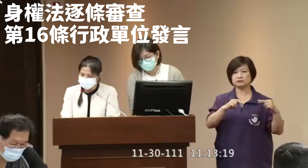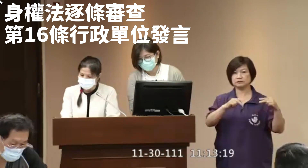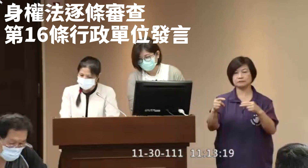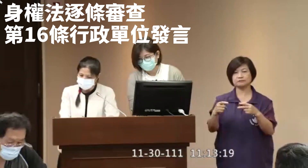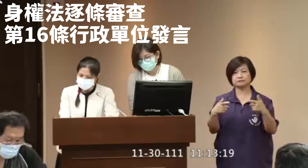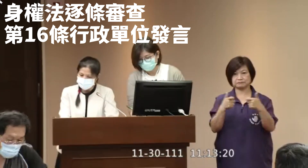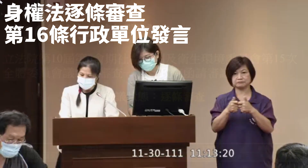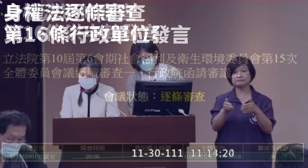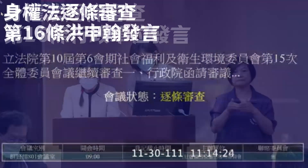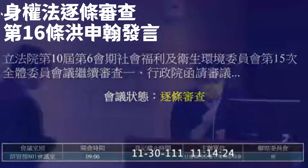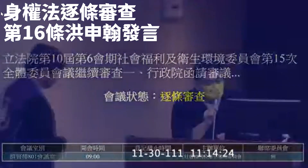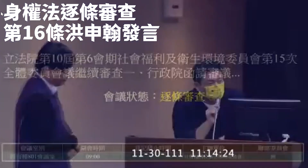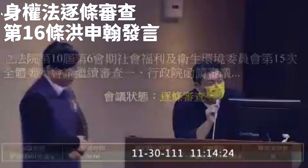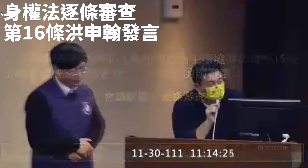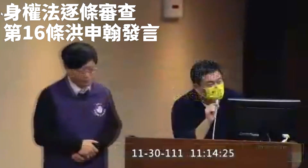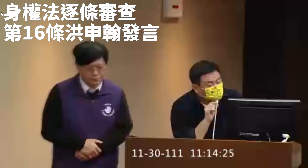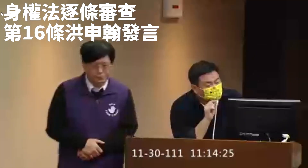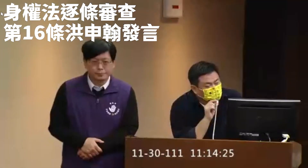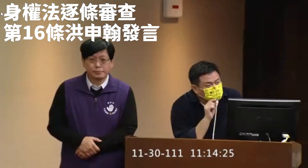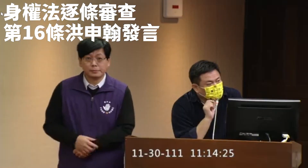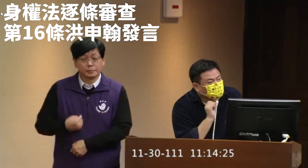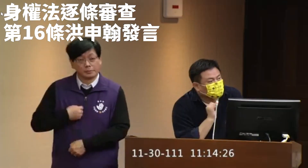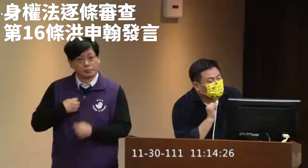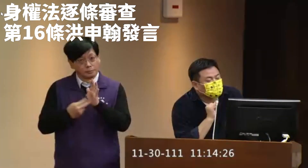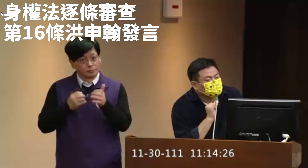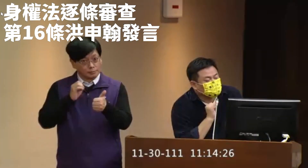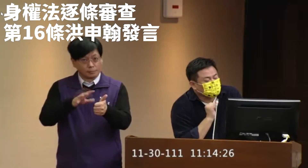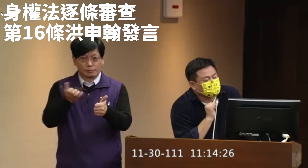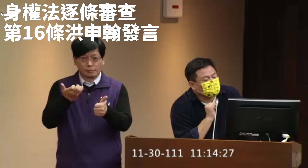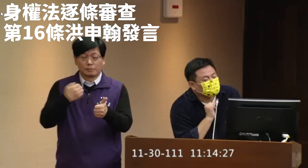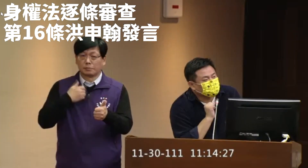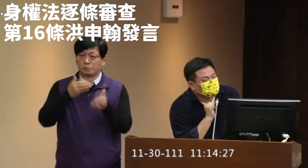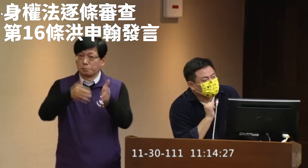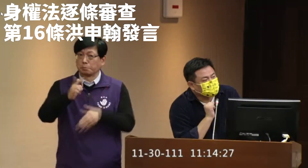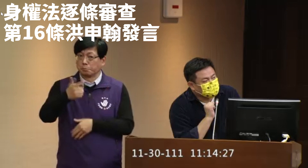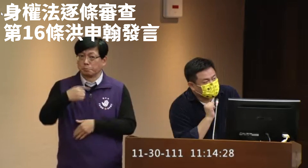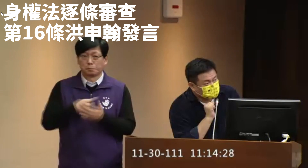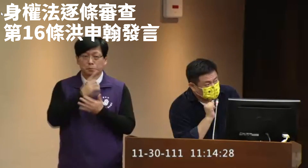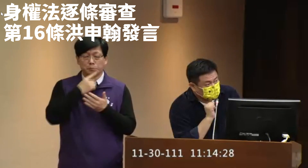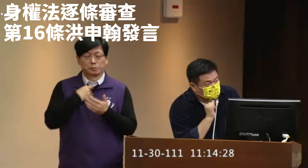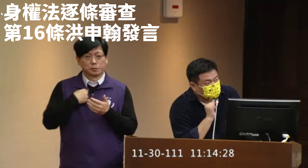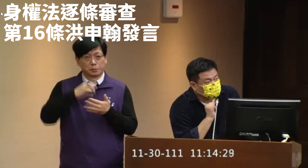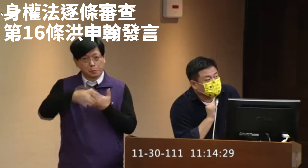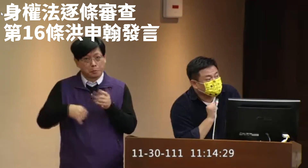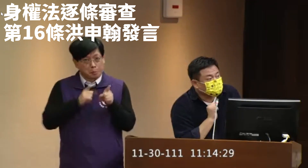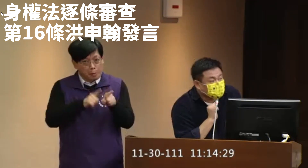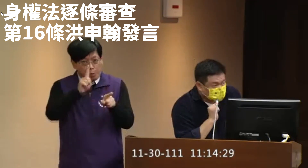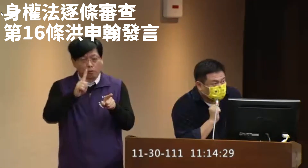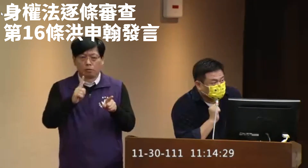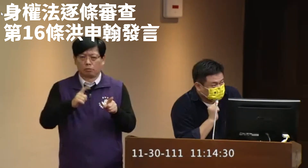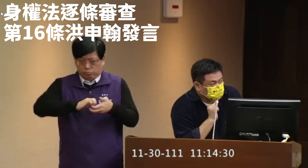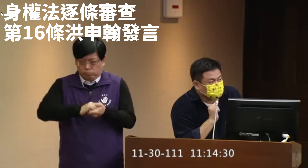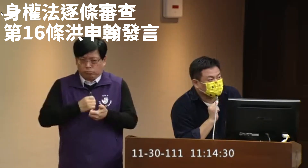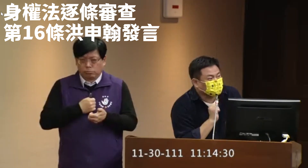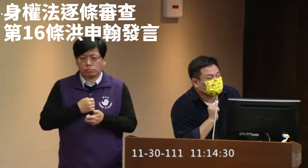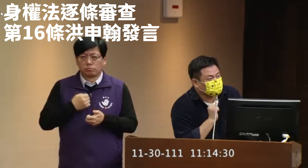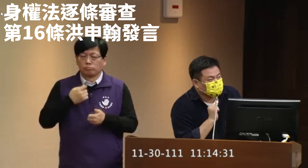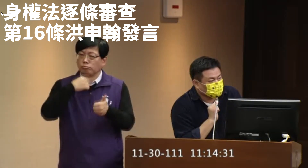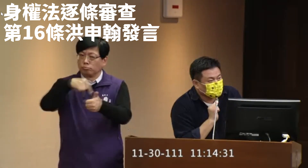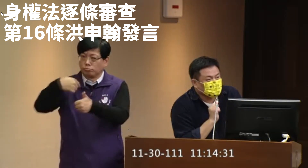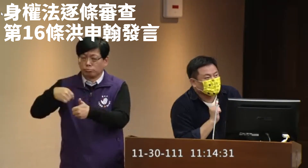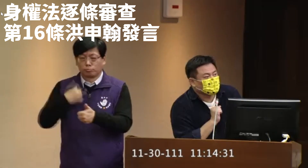的部分哈。那 我要说我刚刚指的并不是只是一份指引哈，指引是必要的，教